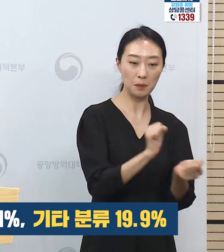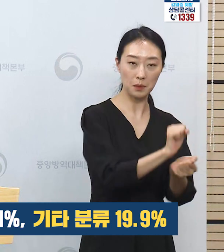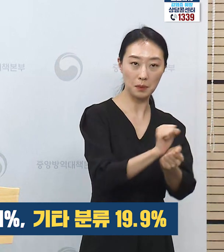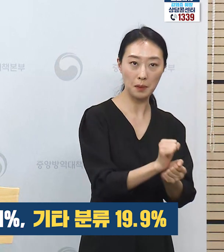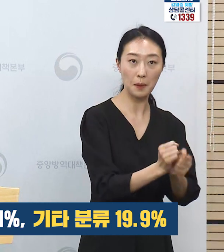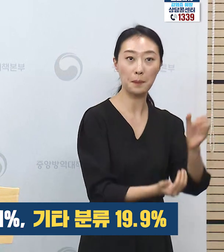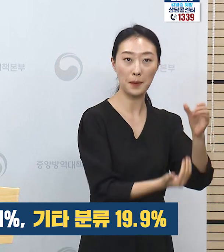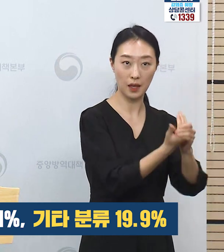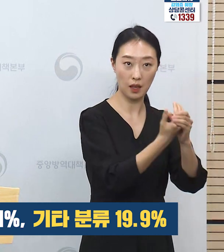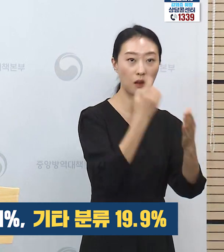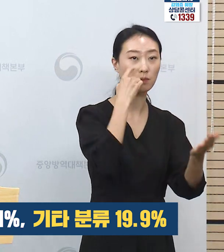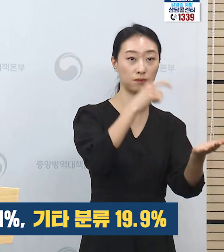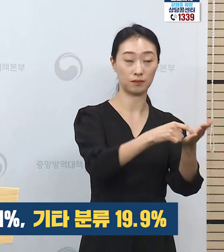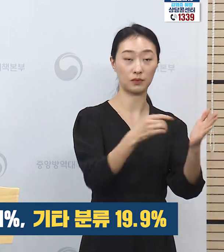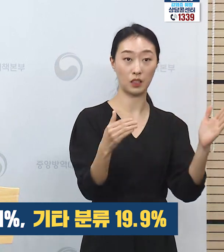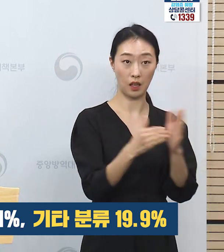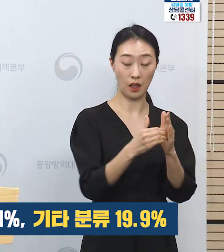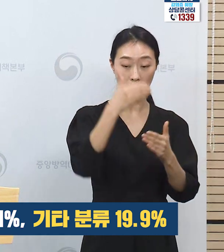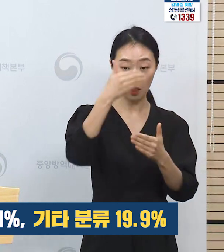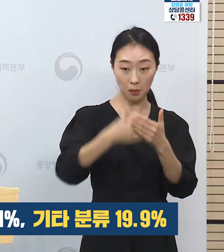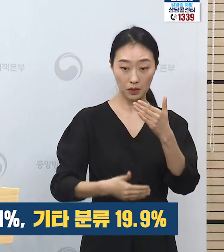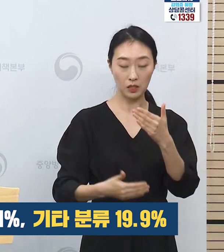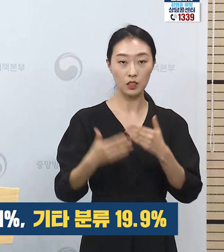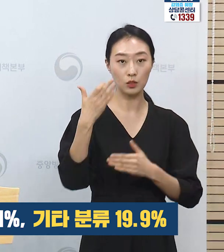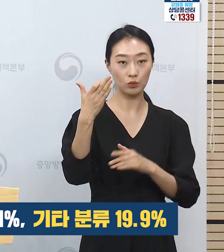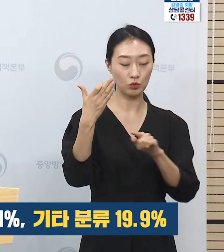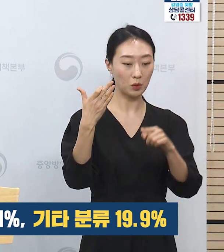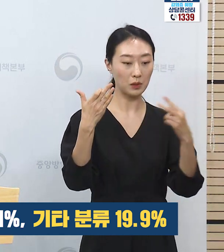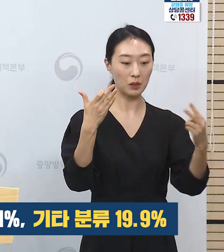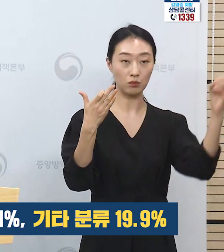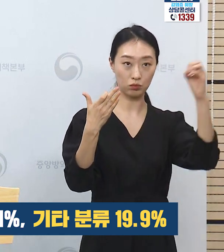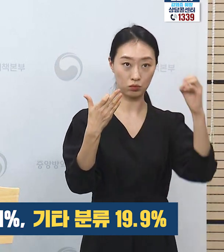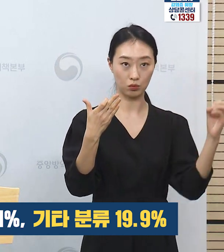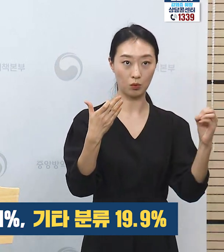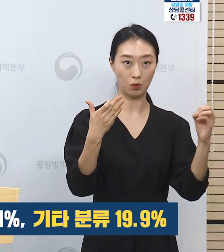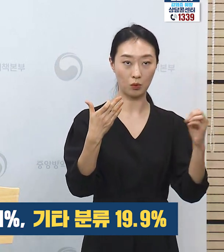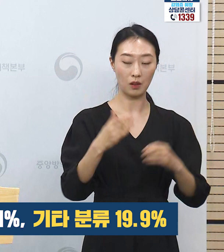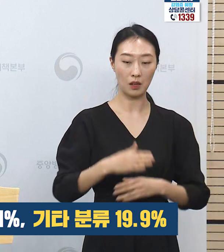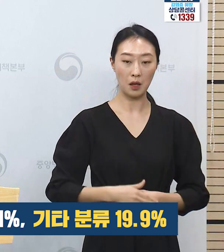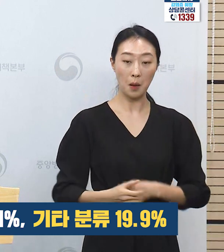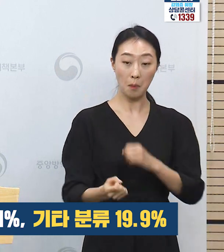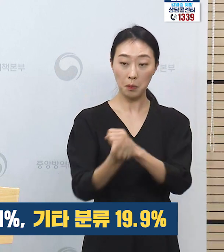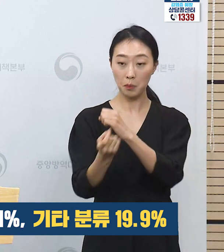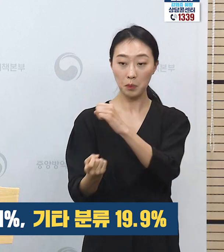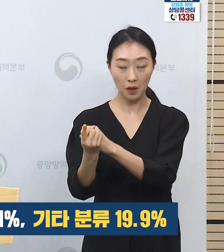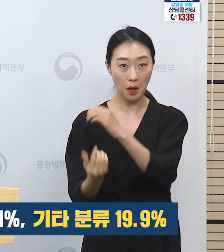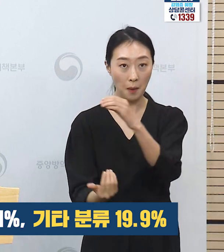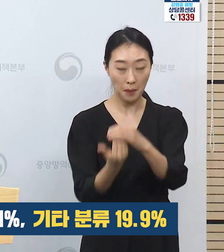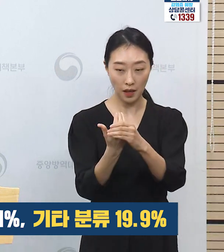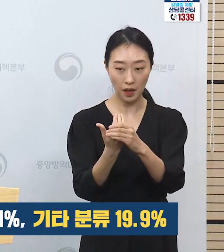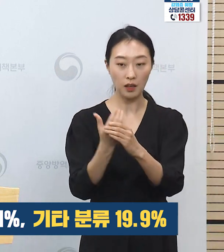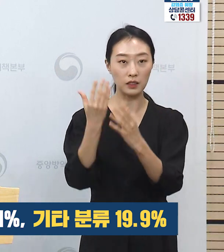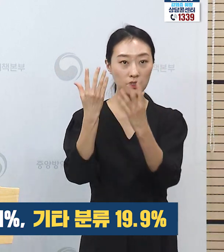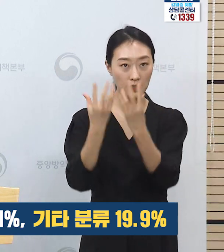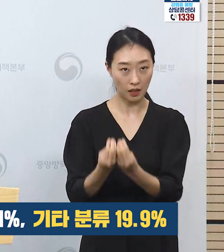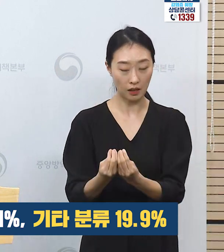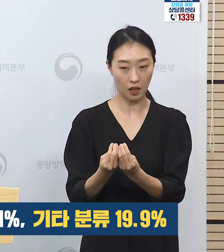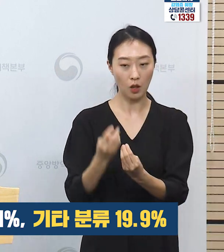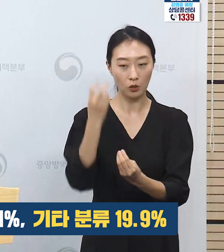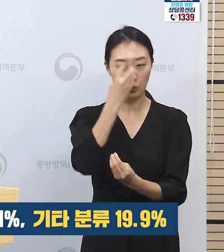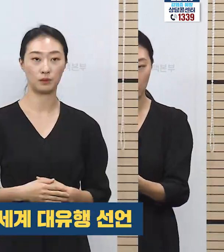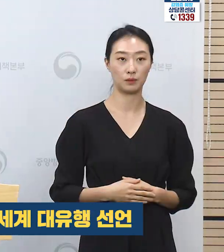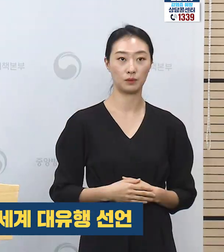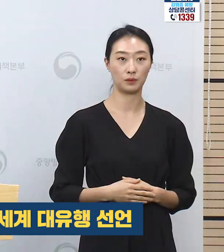있음을 확인했고 나머지 19.9%에 대해서는 산발적 발생 사례 또는 조사 분류가 진행 중에